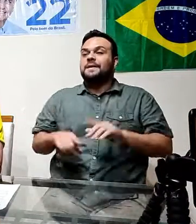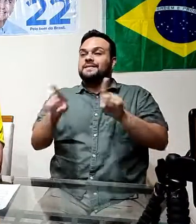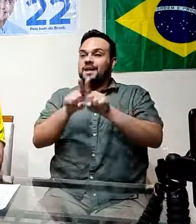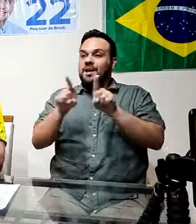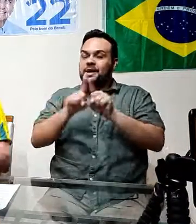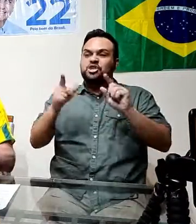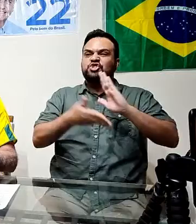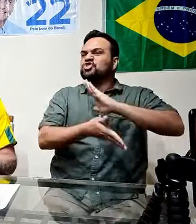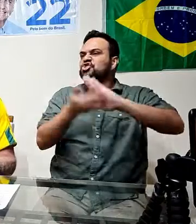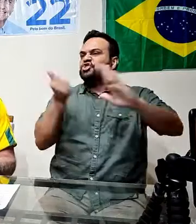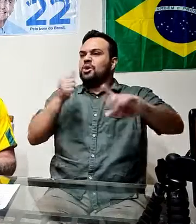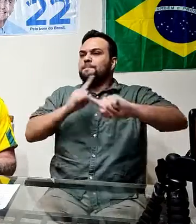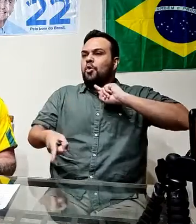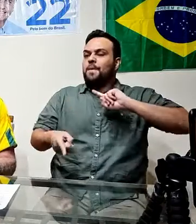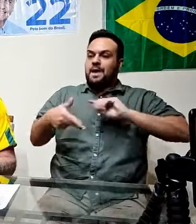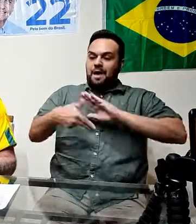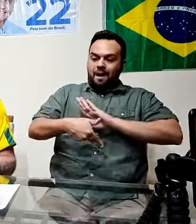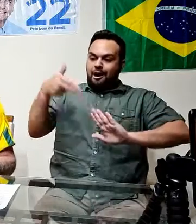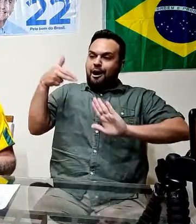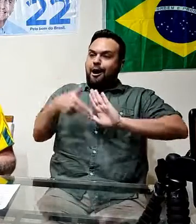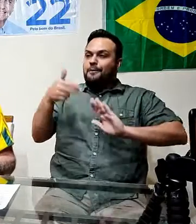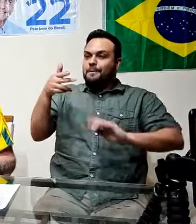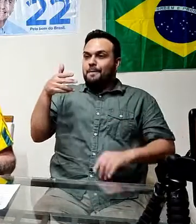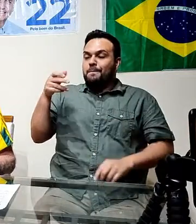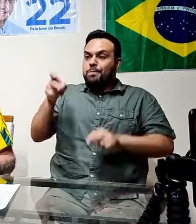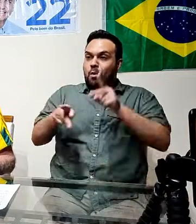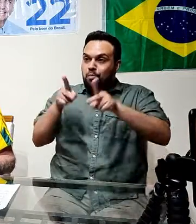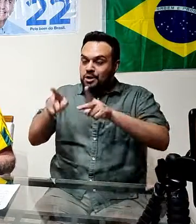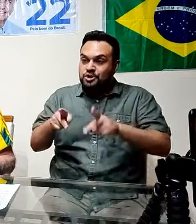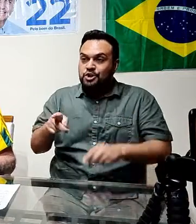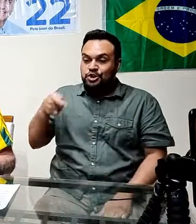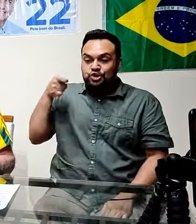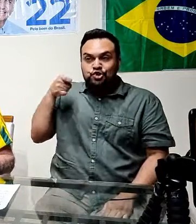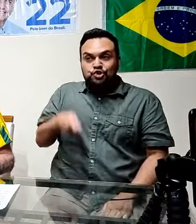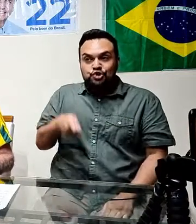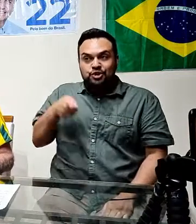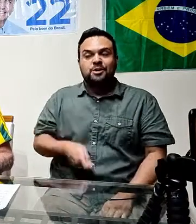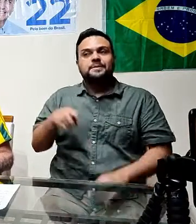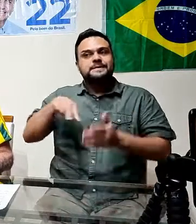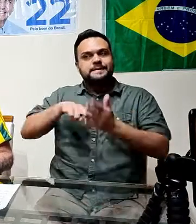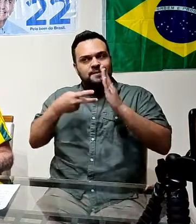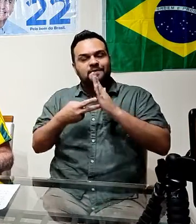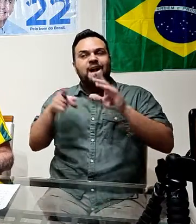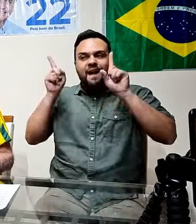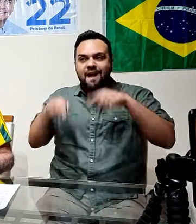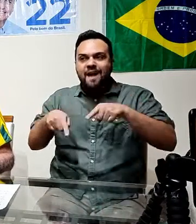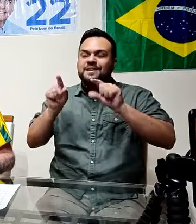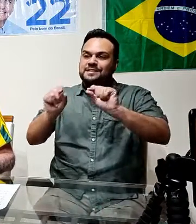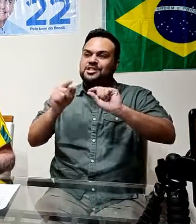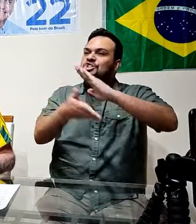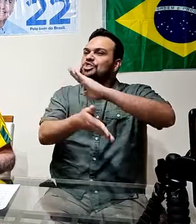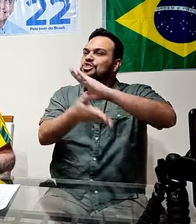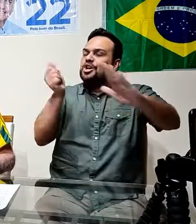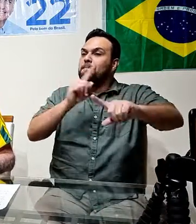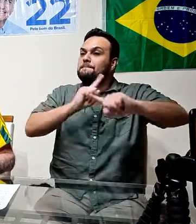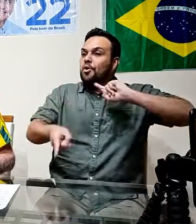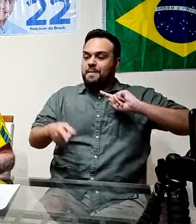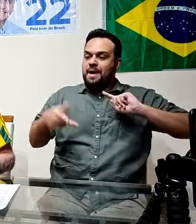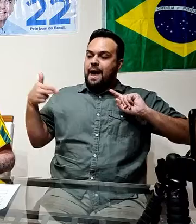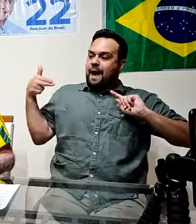desarmamento da população. Todas as ditaduras são precedidas de